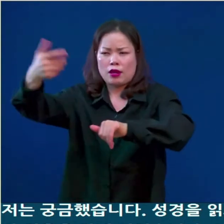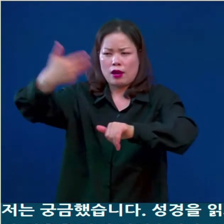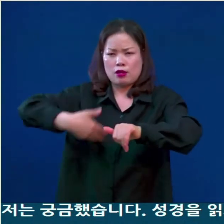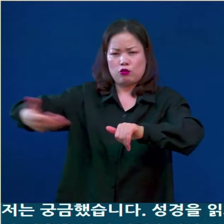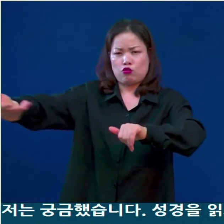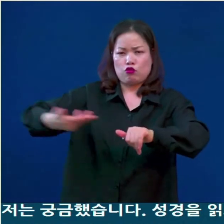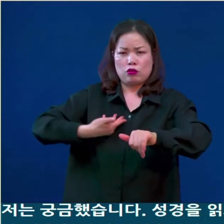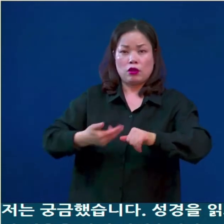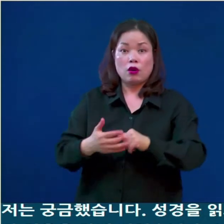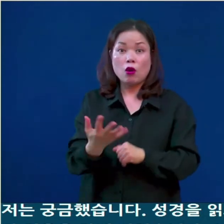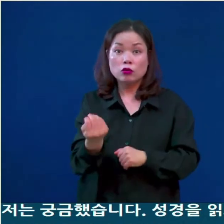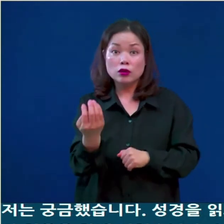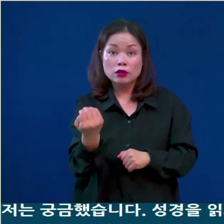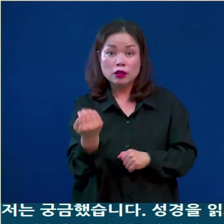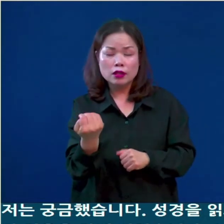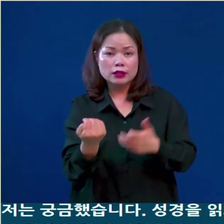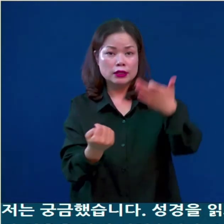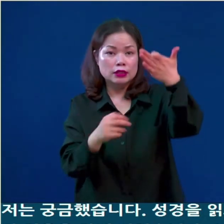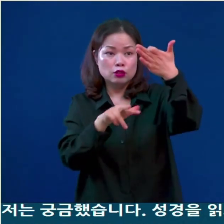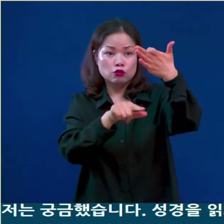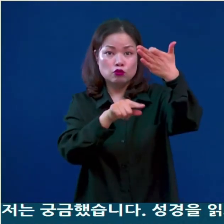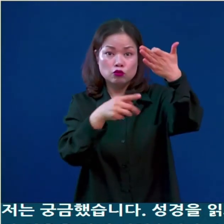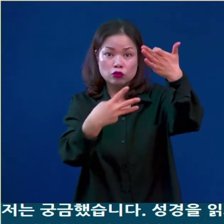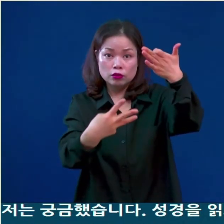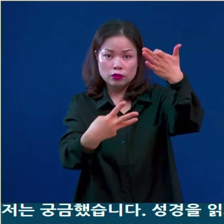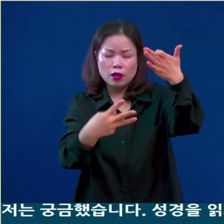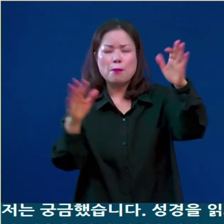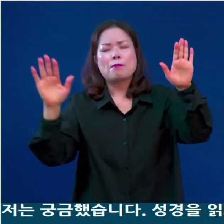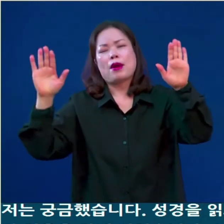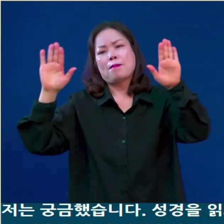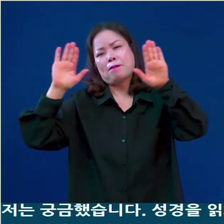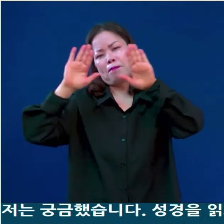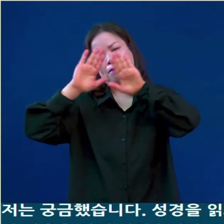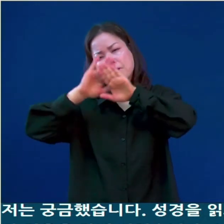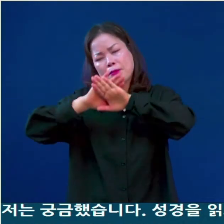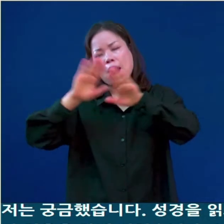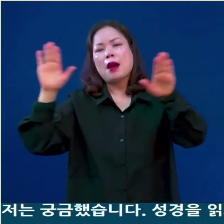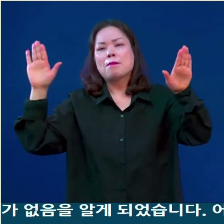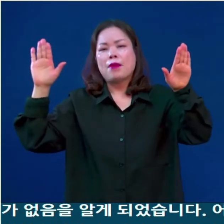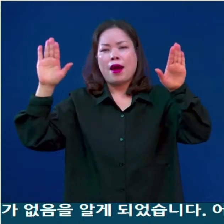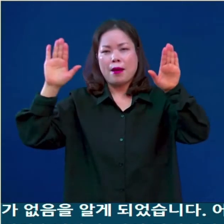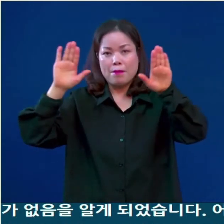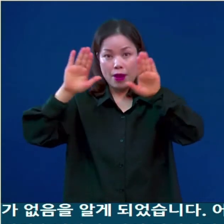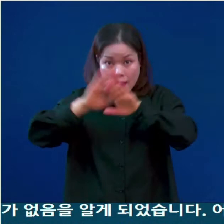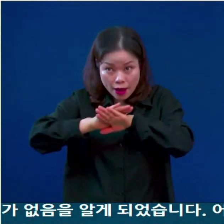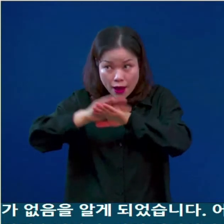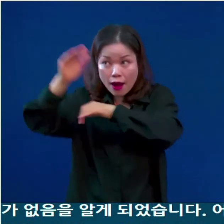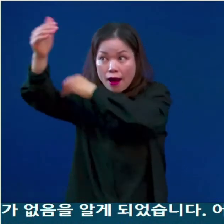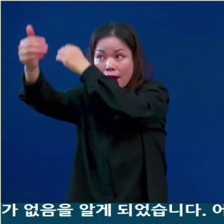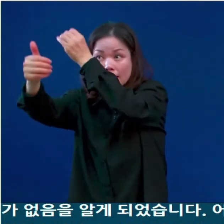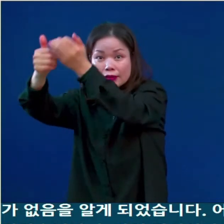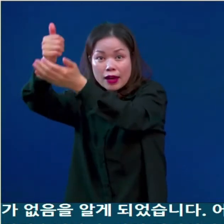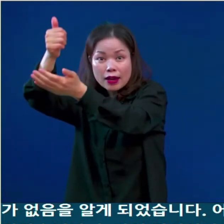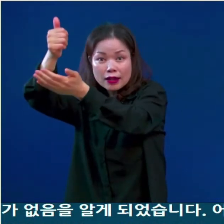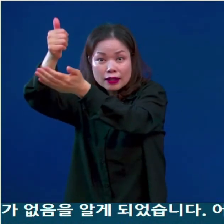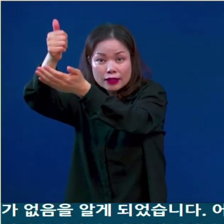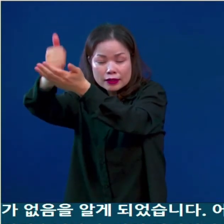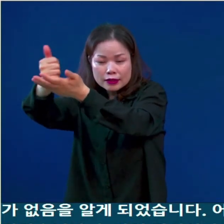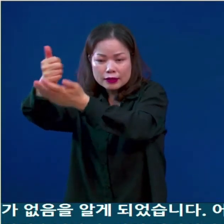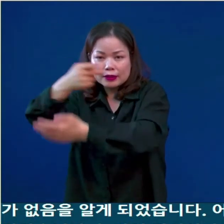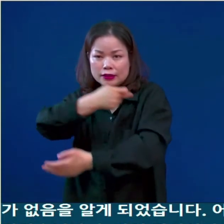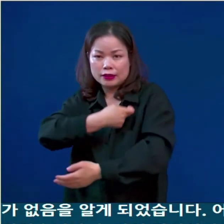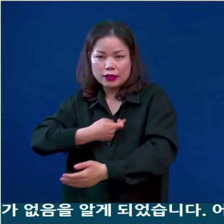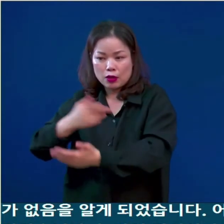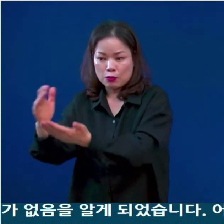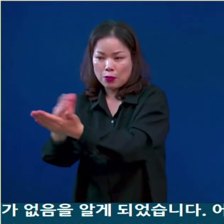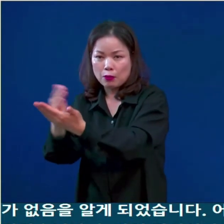알려줍니다. 언제입니까? 19절에 보시면 밤입니다. 밤에 하나님께서 사도들에게